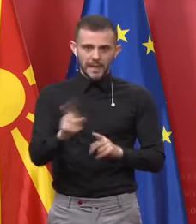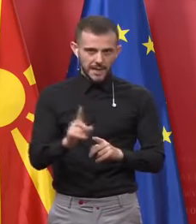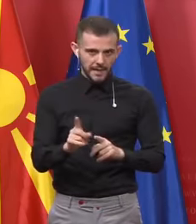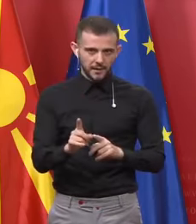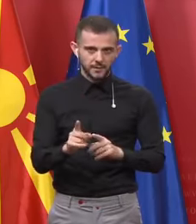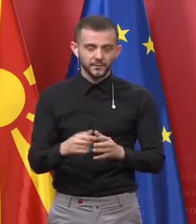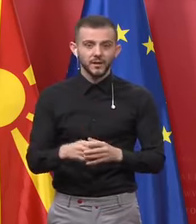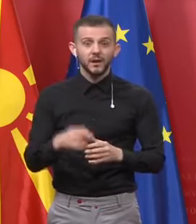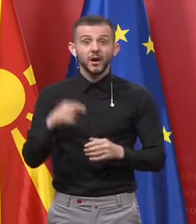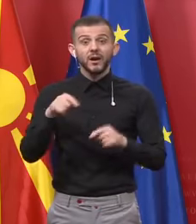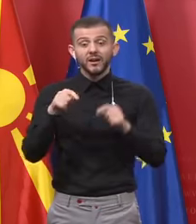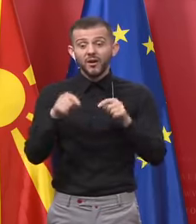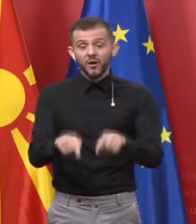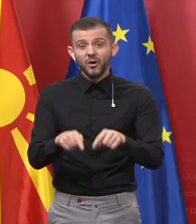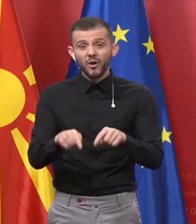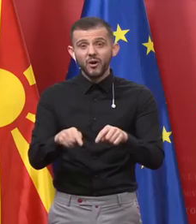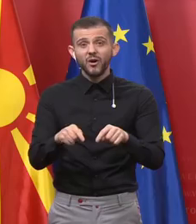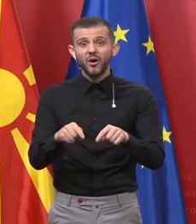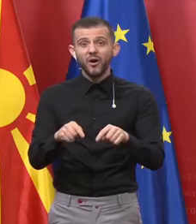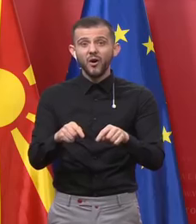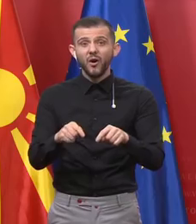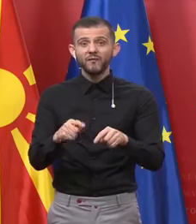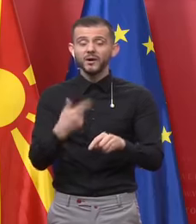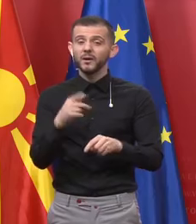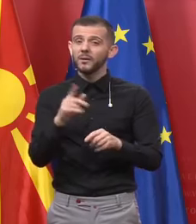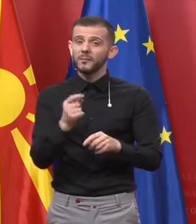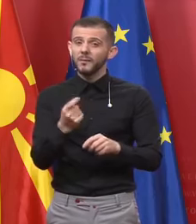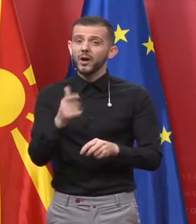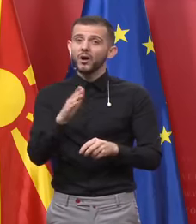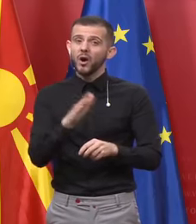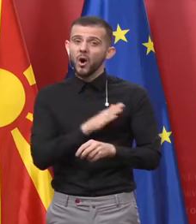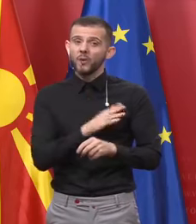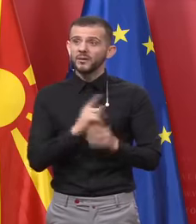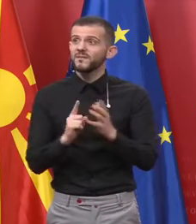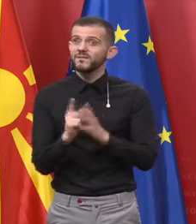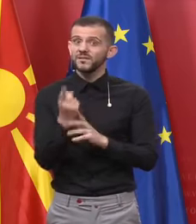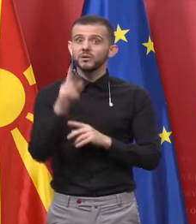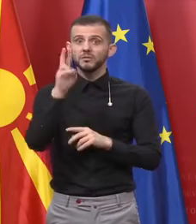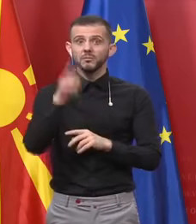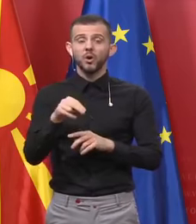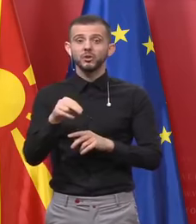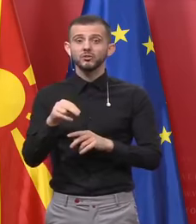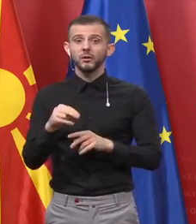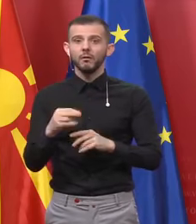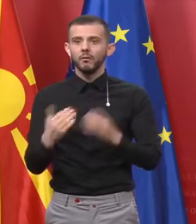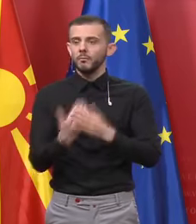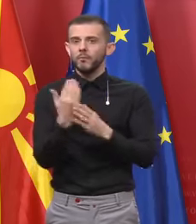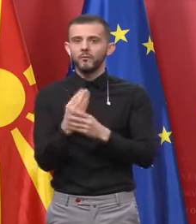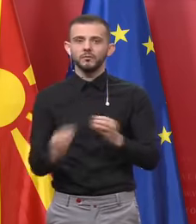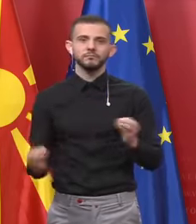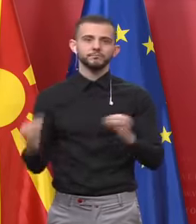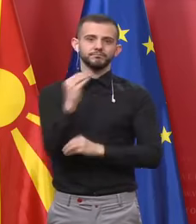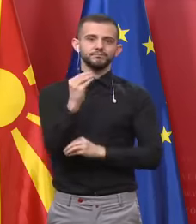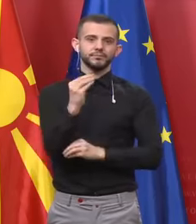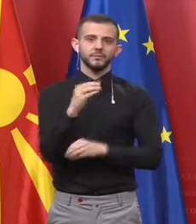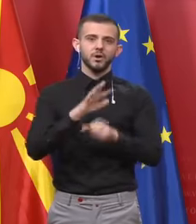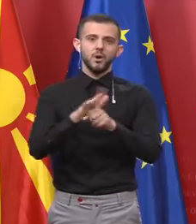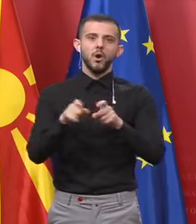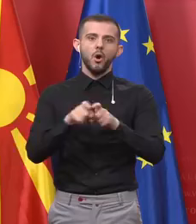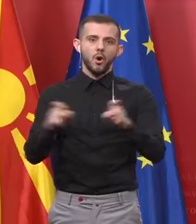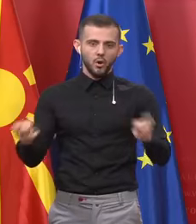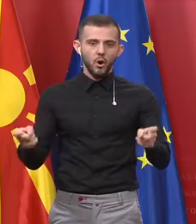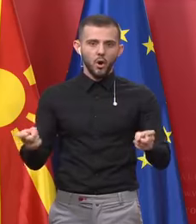сценарио исклучително висок е ризико да се јави неочекуван нагол пик на ново